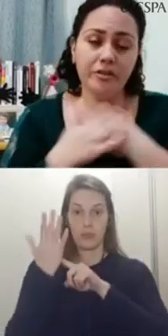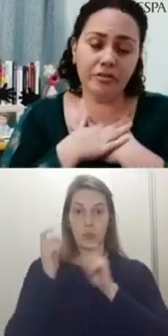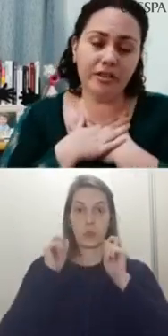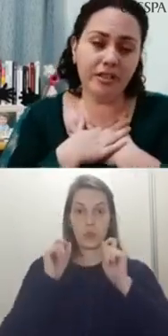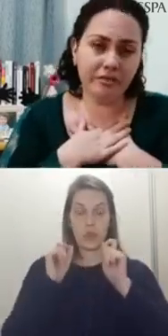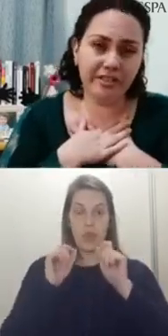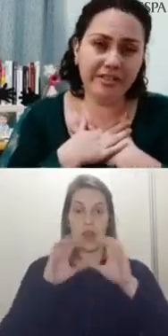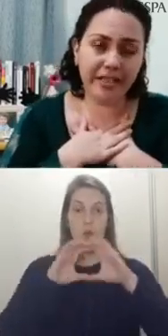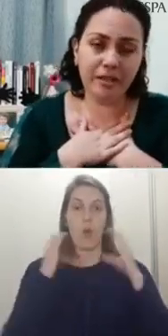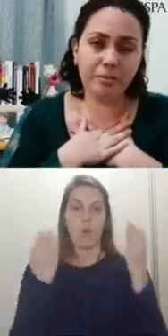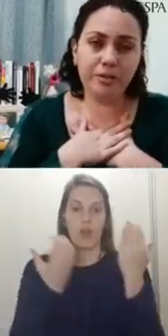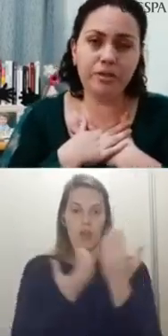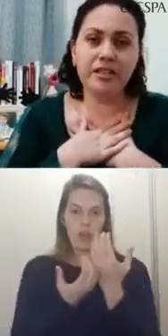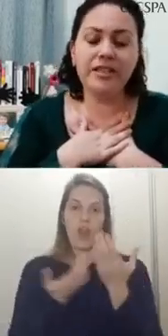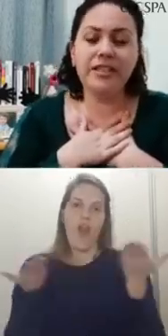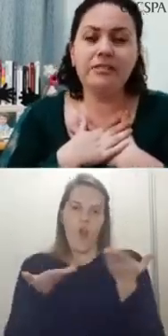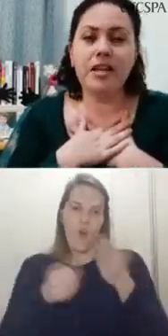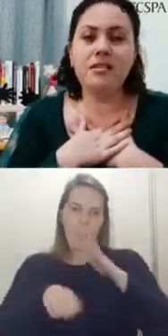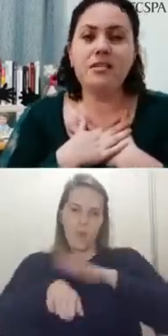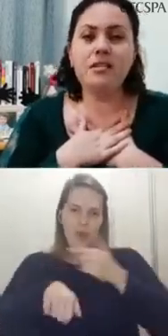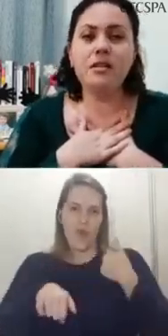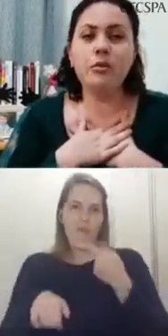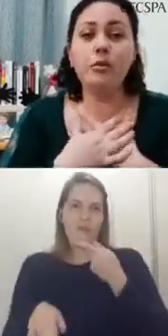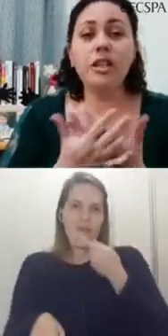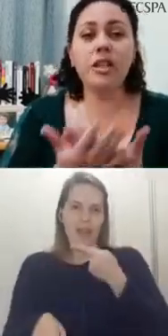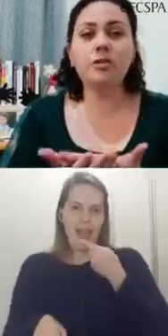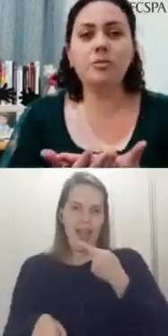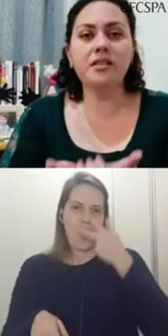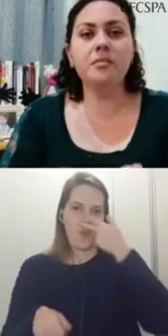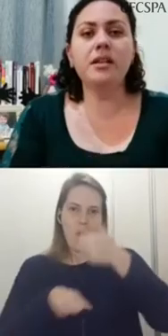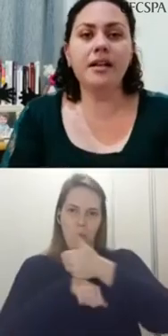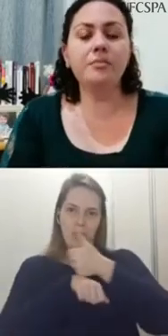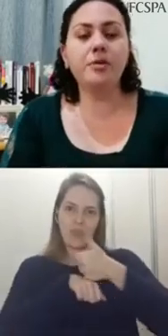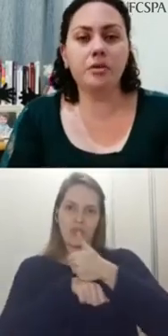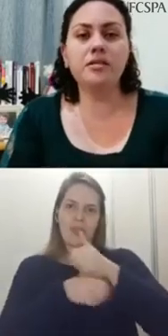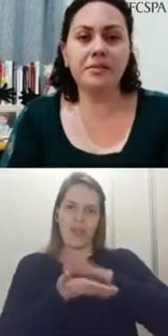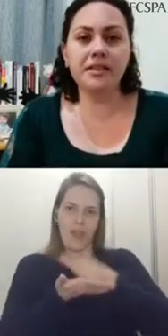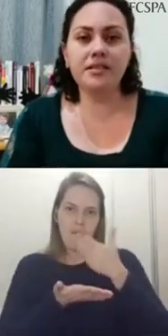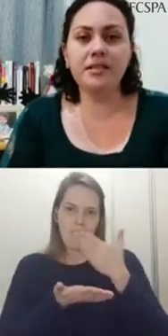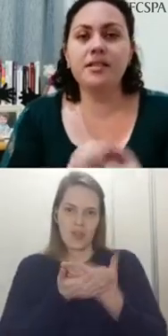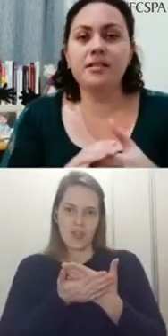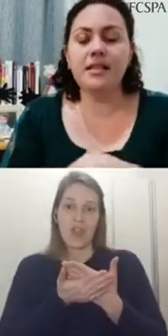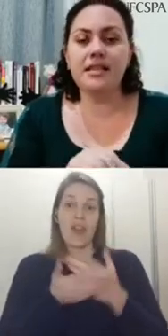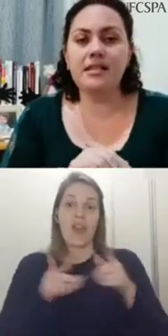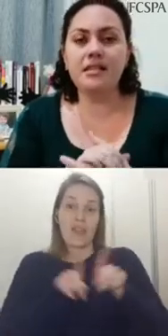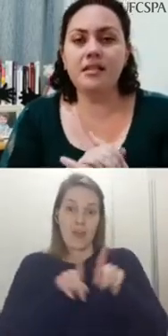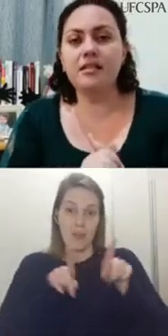intérprete, agora eu vou falar enquanto intérprete, tem se unido para trabalhar em prol também